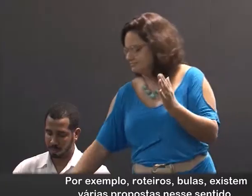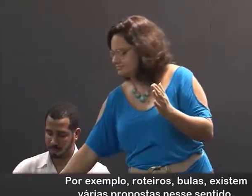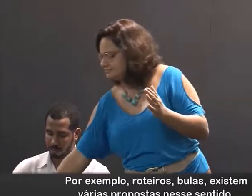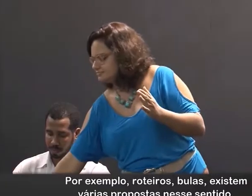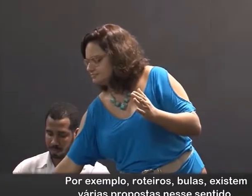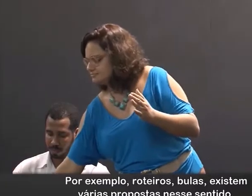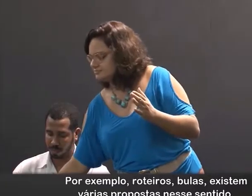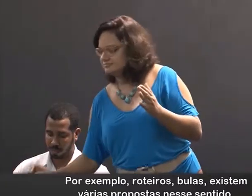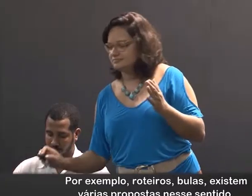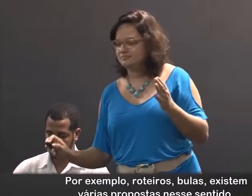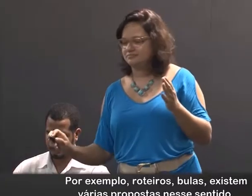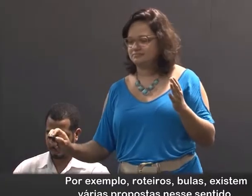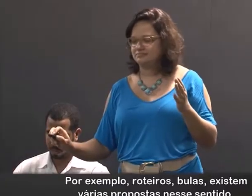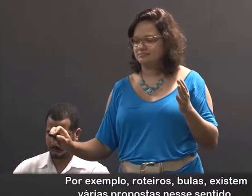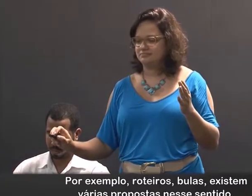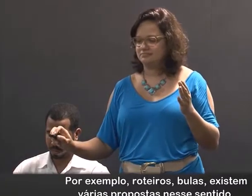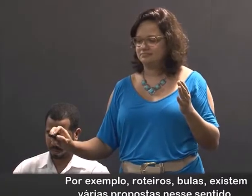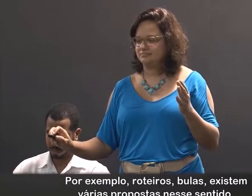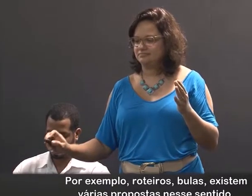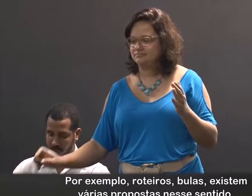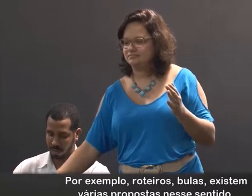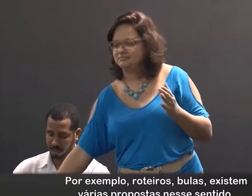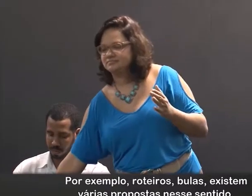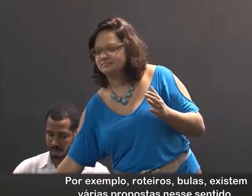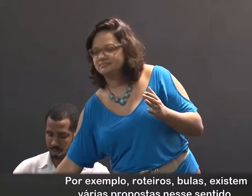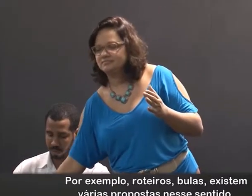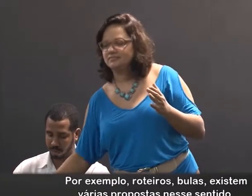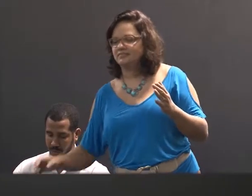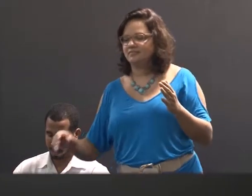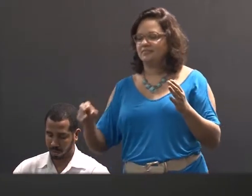bulas, tem várias propostas nesse sentido.